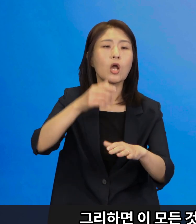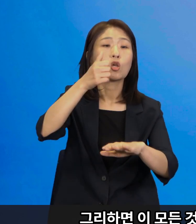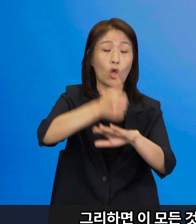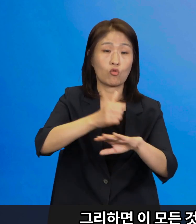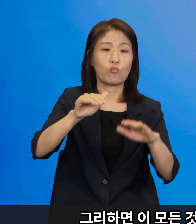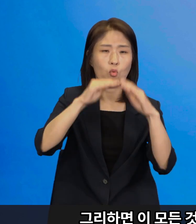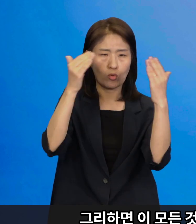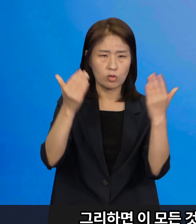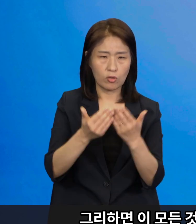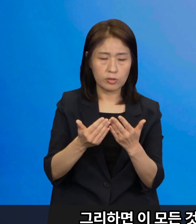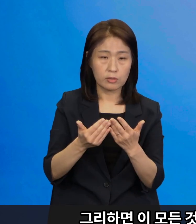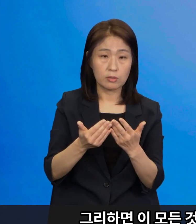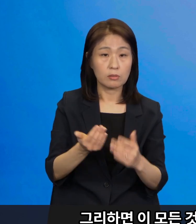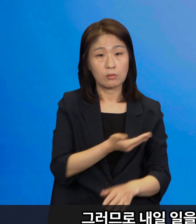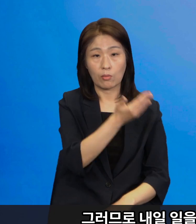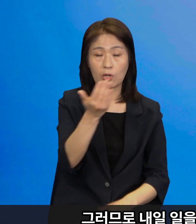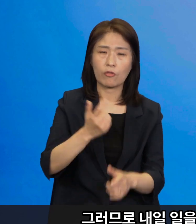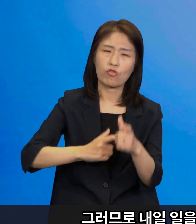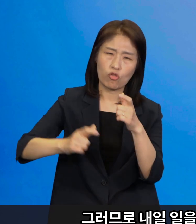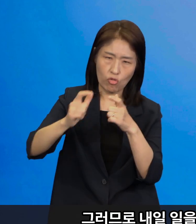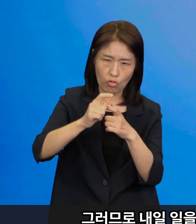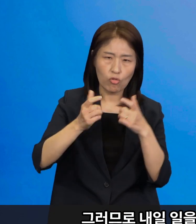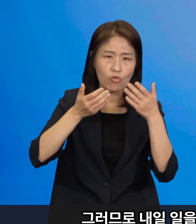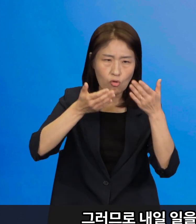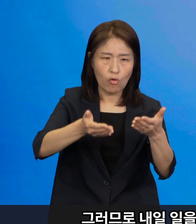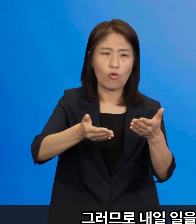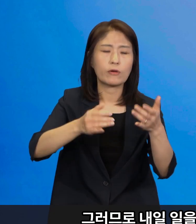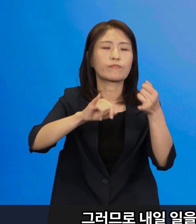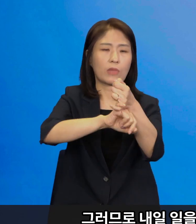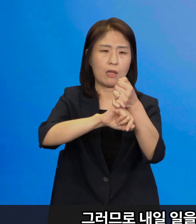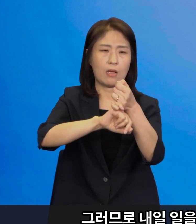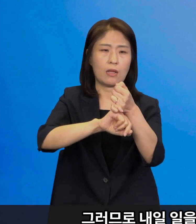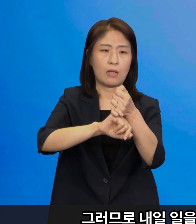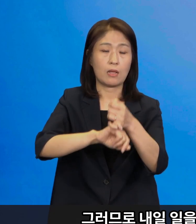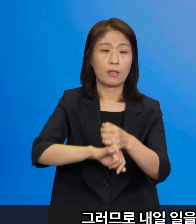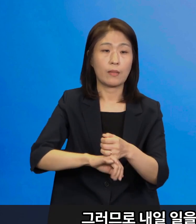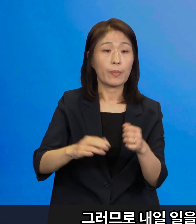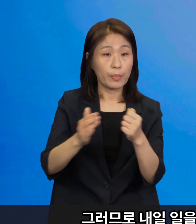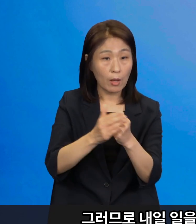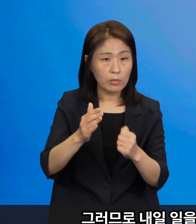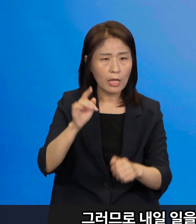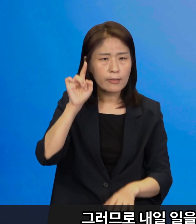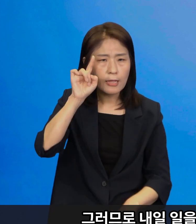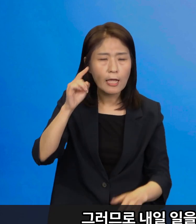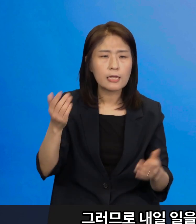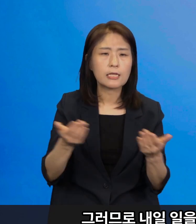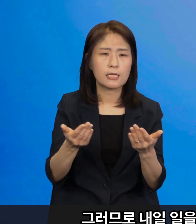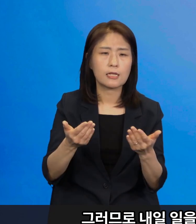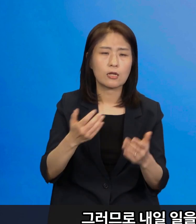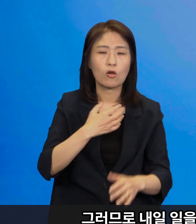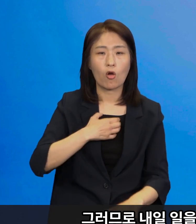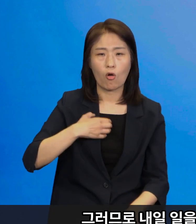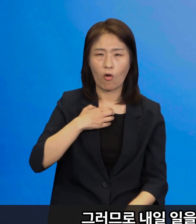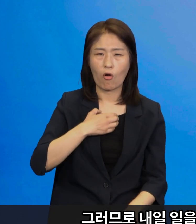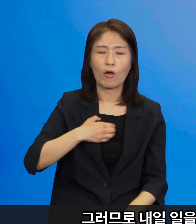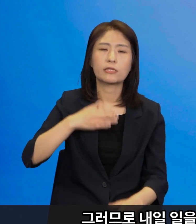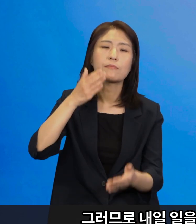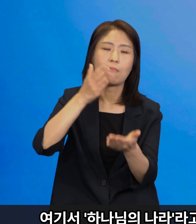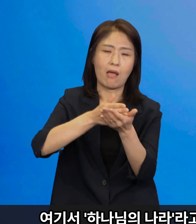너희에게 더하여 주실 것이다. 그러므로 내일 일을 걱정하지 말아라 라고